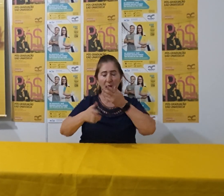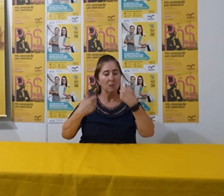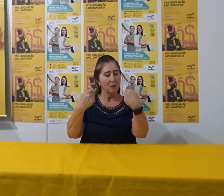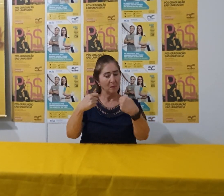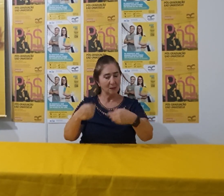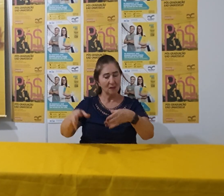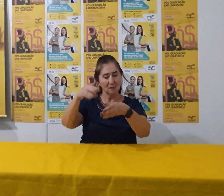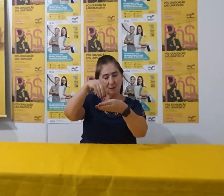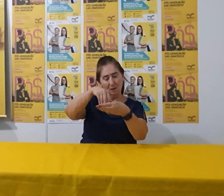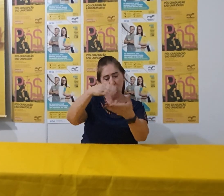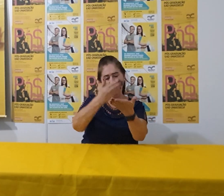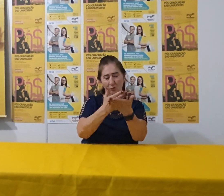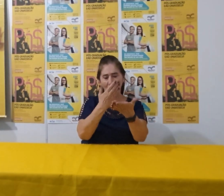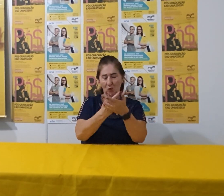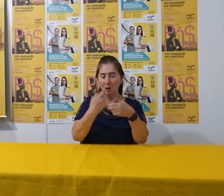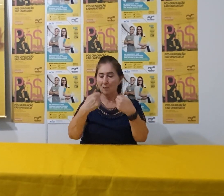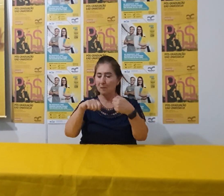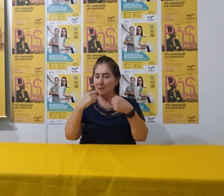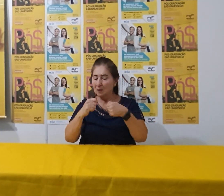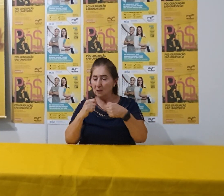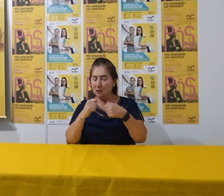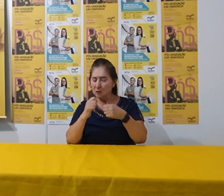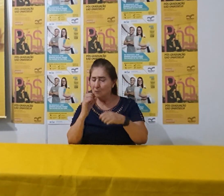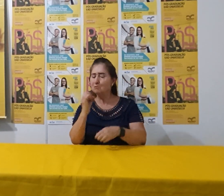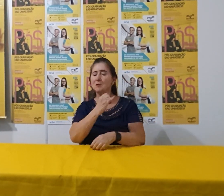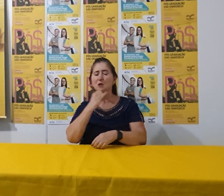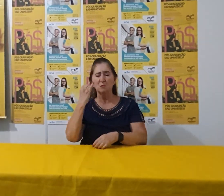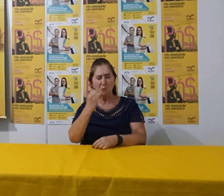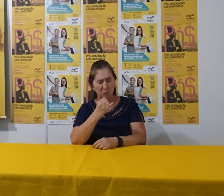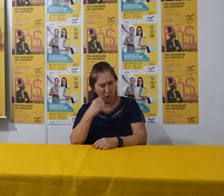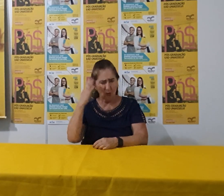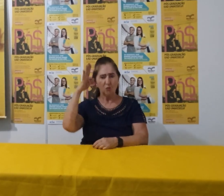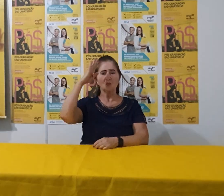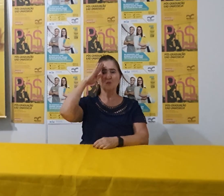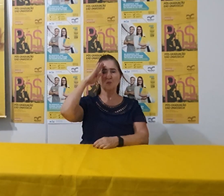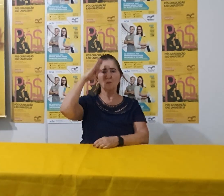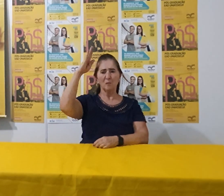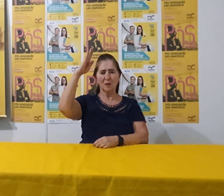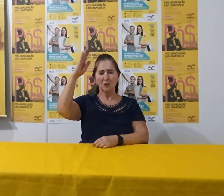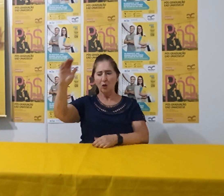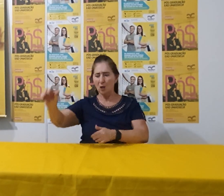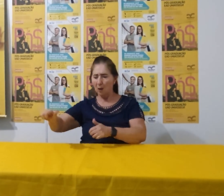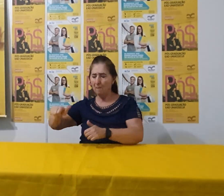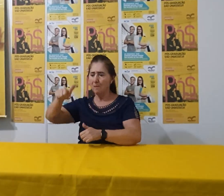escola torna-se de suma importância para a aquisição da aprendizagem do aluno surdo.